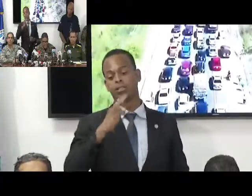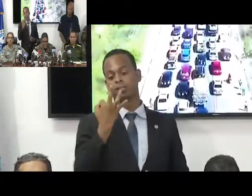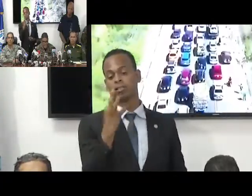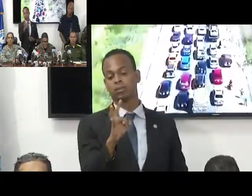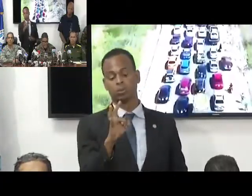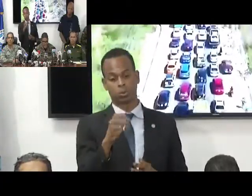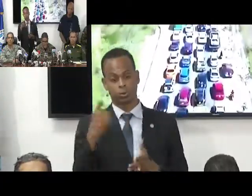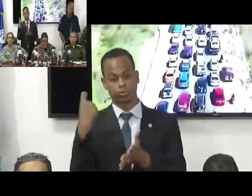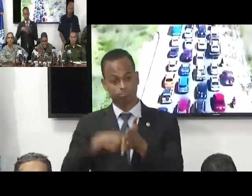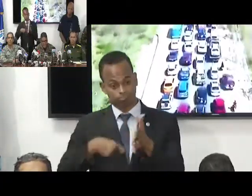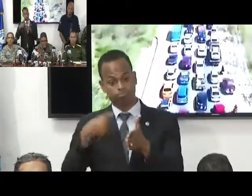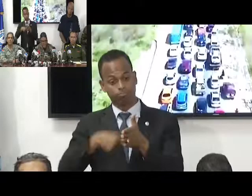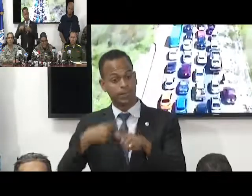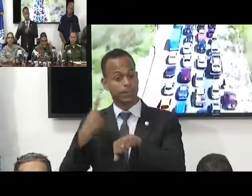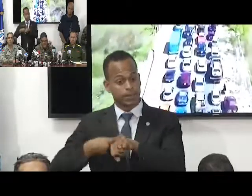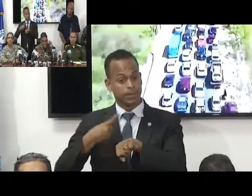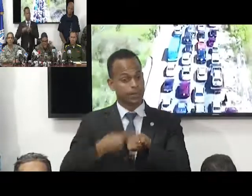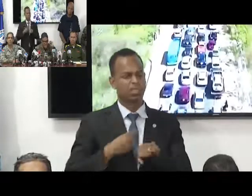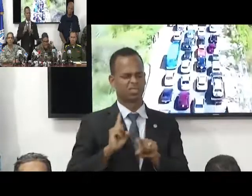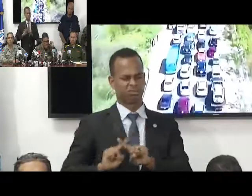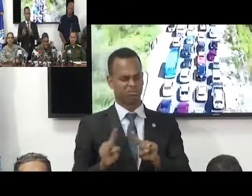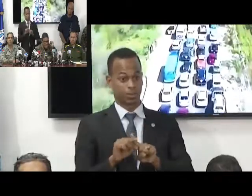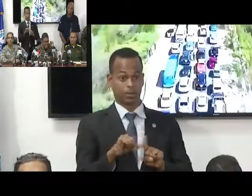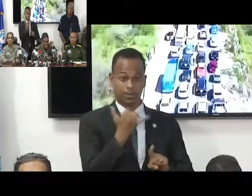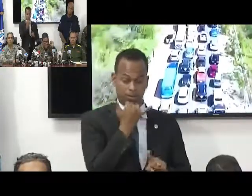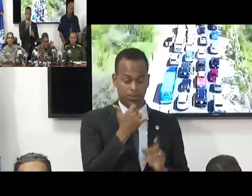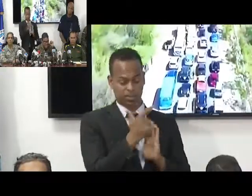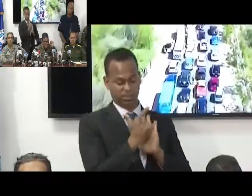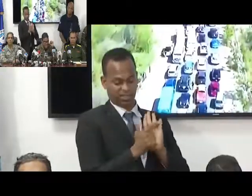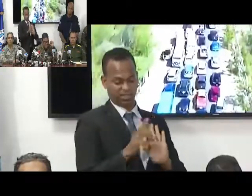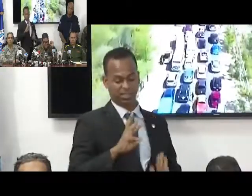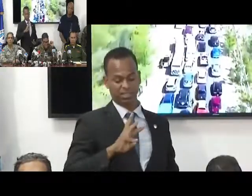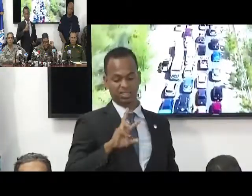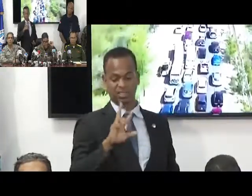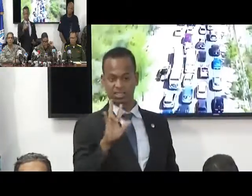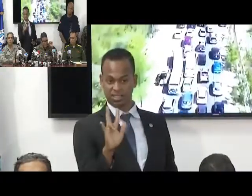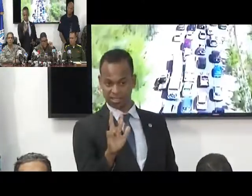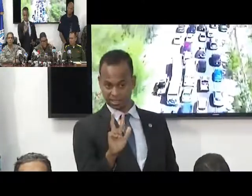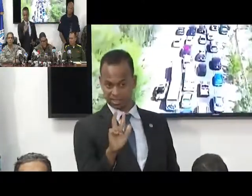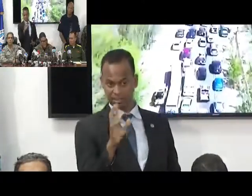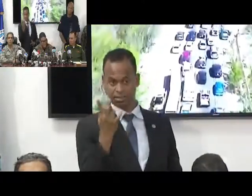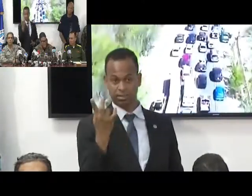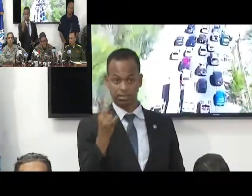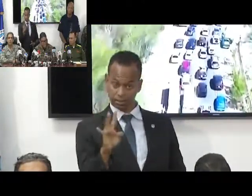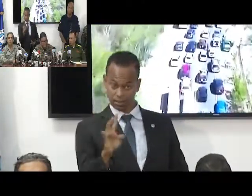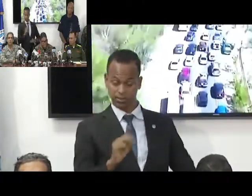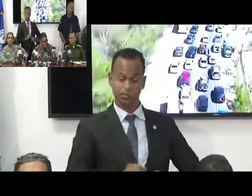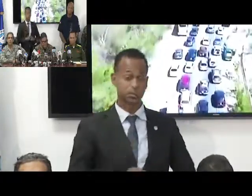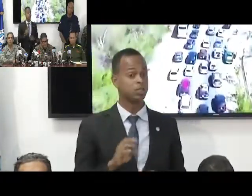8.519 fiscalizaciones por diversas faltas a la ley 6317.